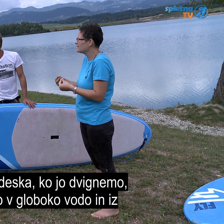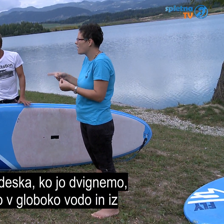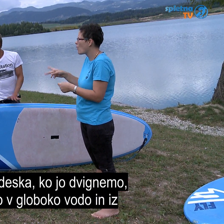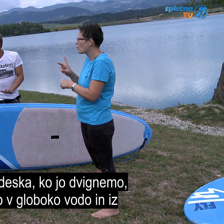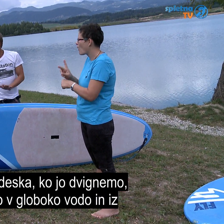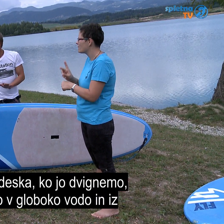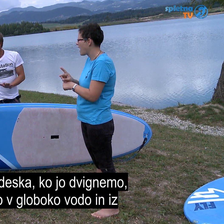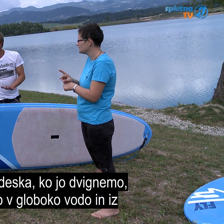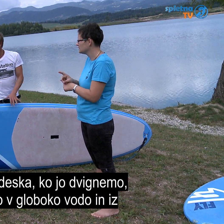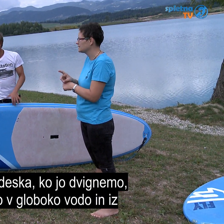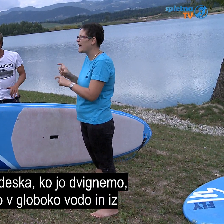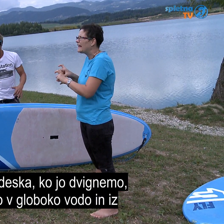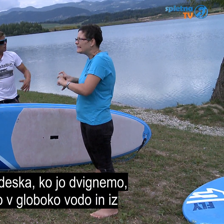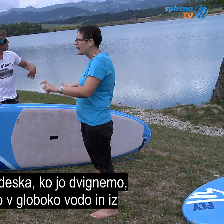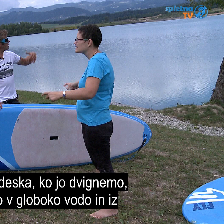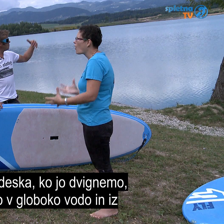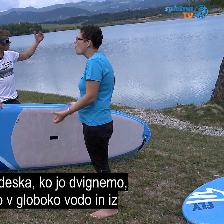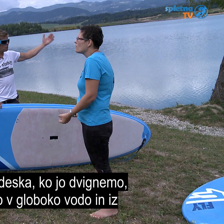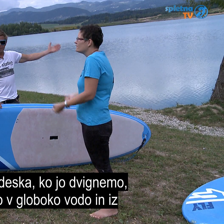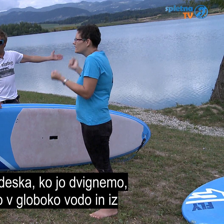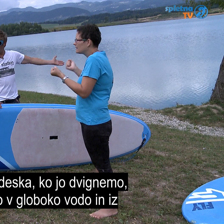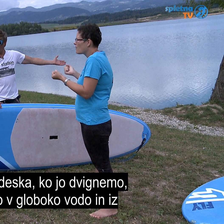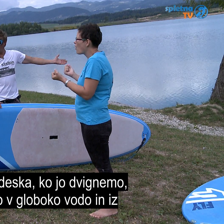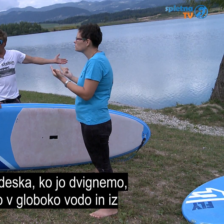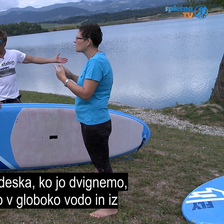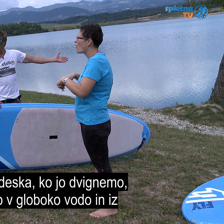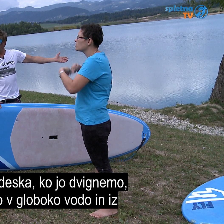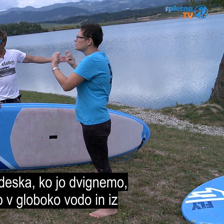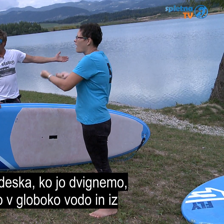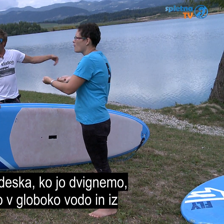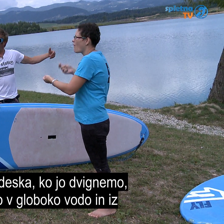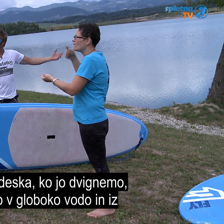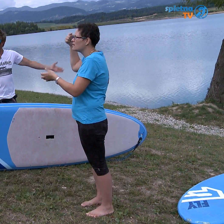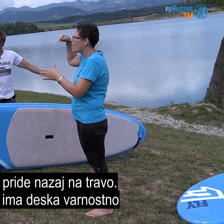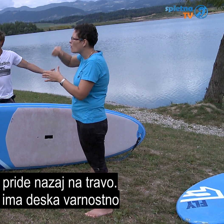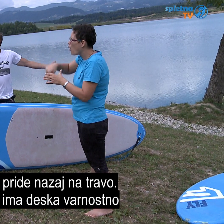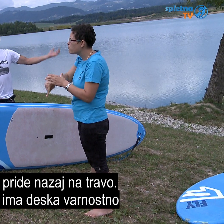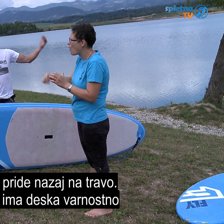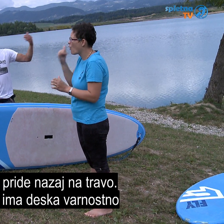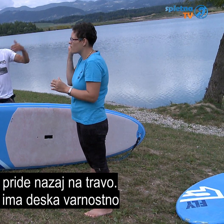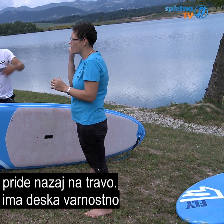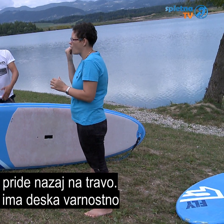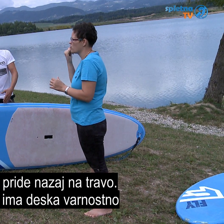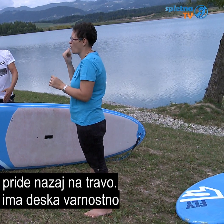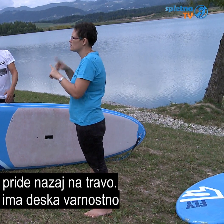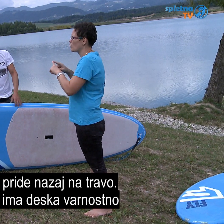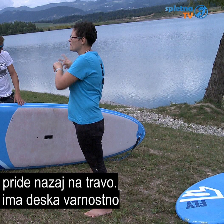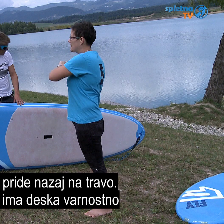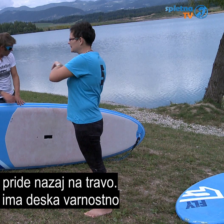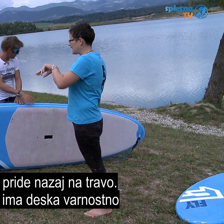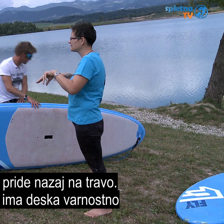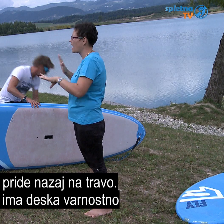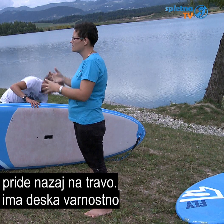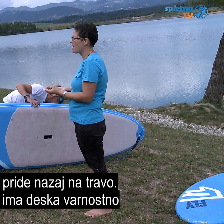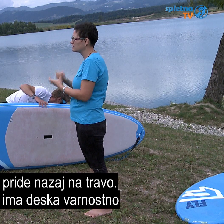deska, ko jo dvignemo, jo damo samo v globoko vodo in iz globoke vode pride deska nazaj tudi na